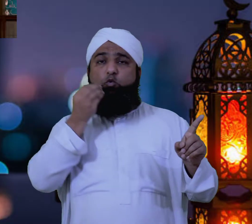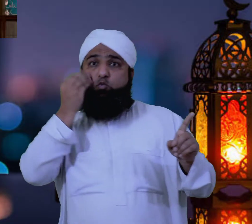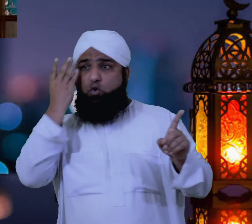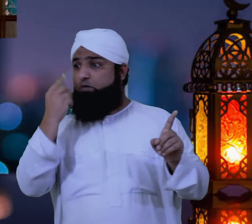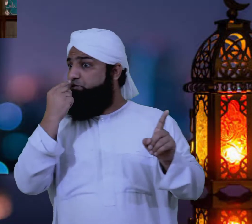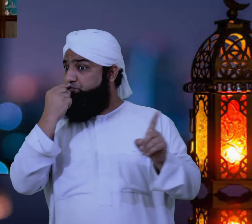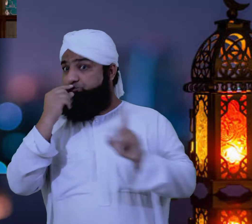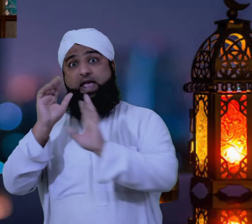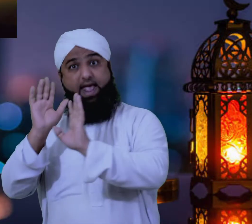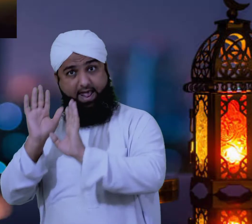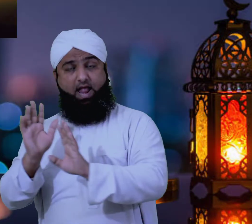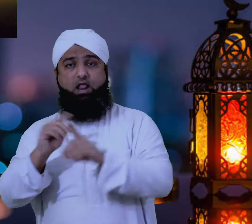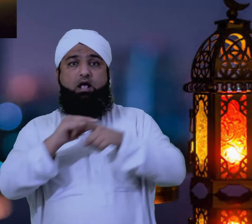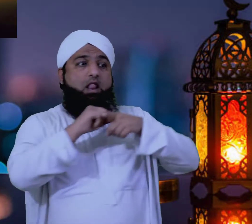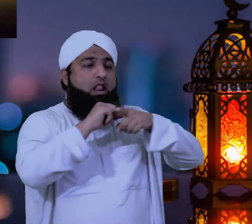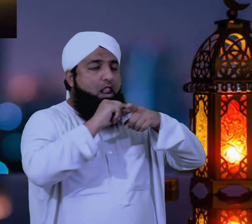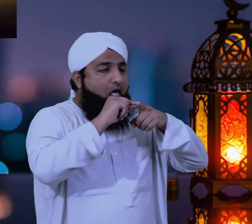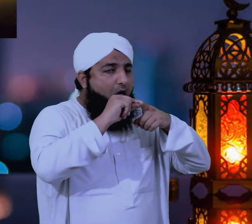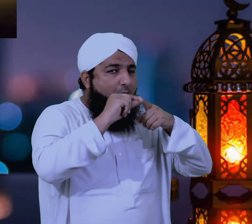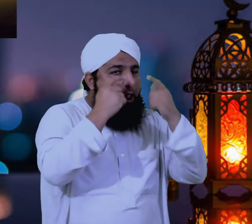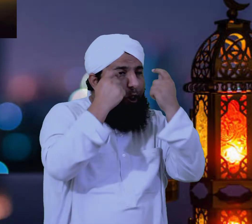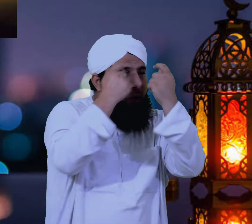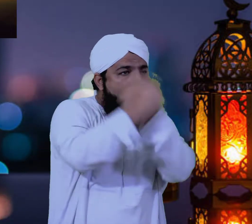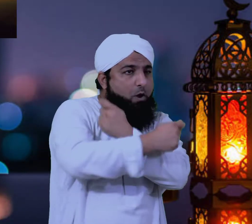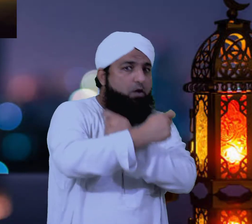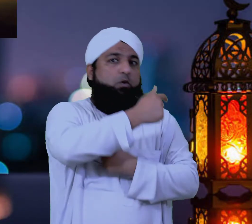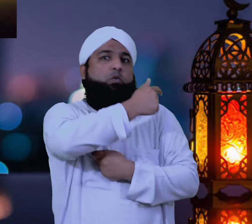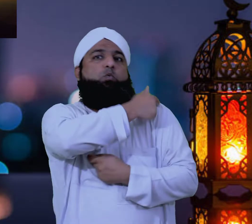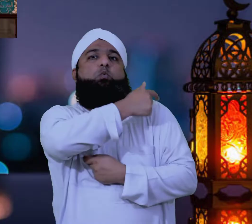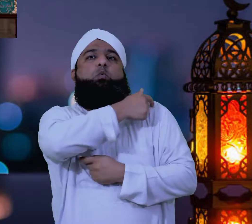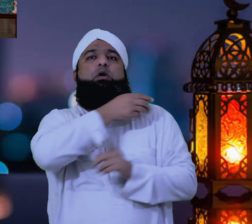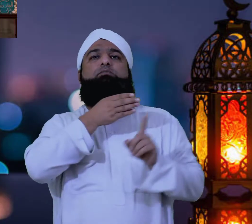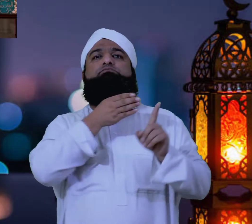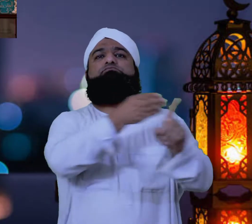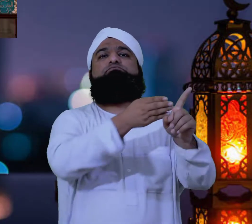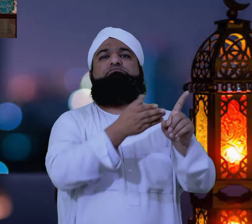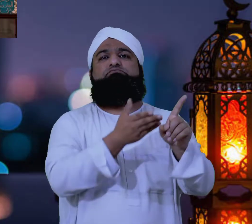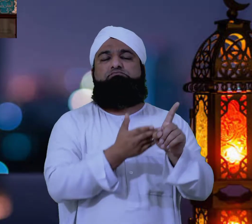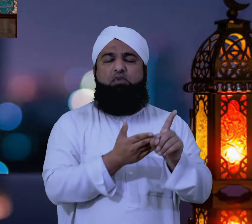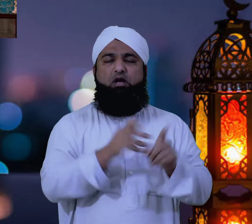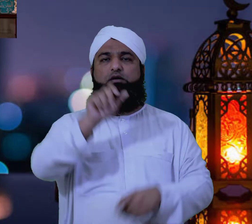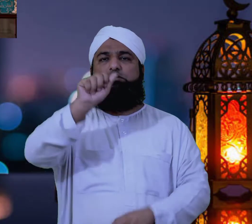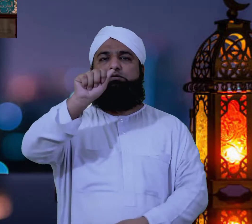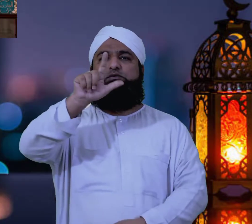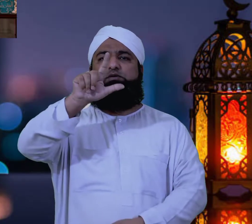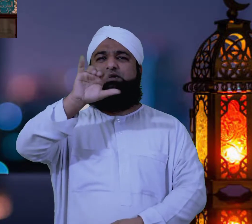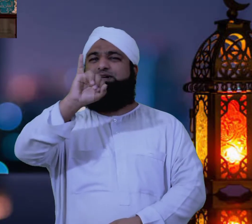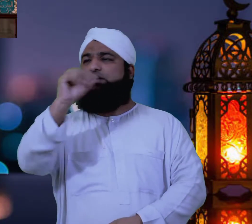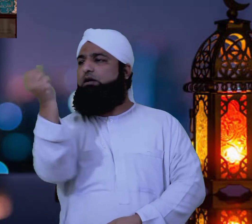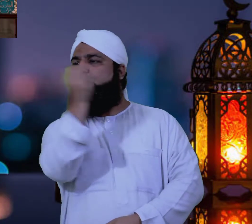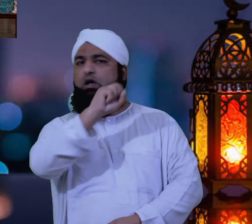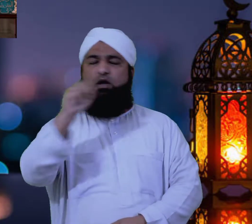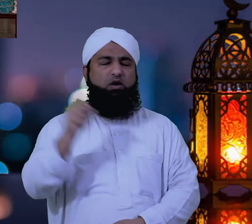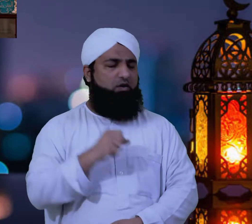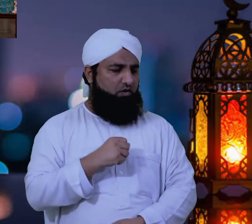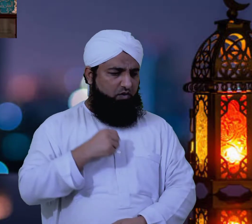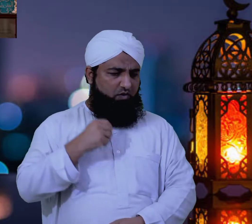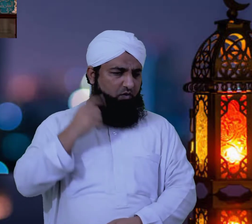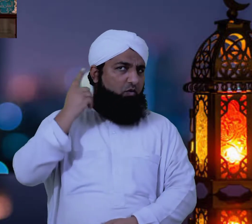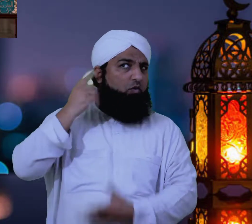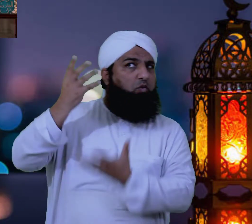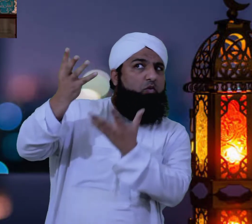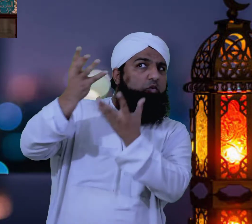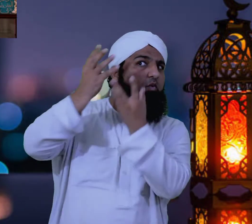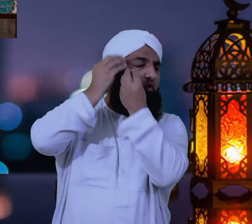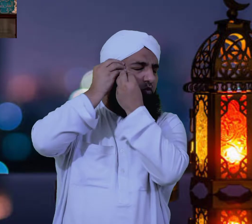رکھ لیتا مگر راتوں کو گناہوں میں مبتلا رہتا تھا۔ حضرت علی رضی اللہ عنہ یہ سن کر اور بھی